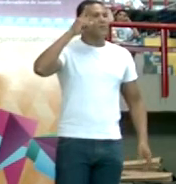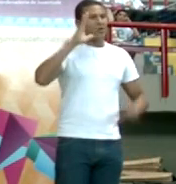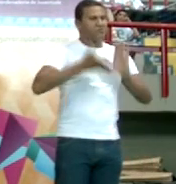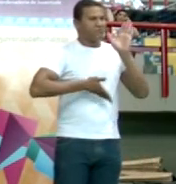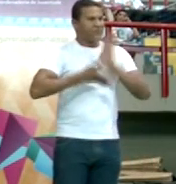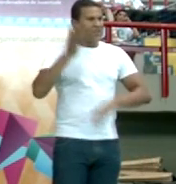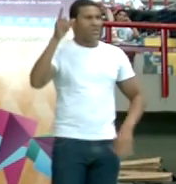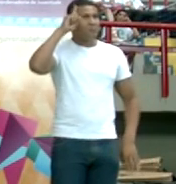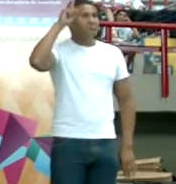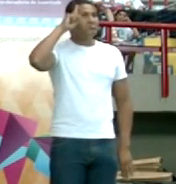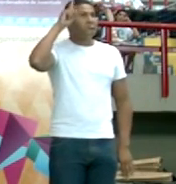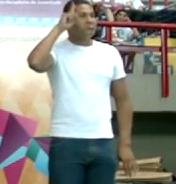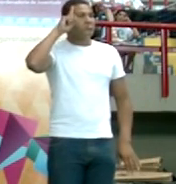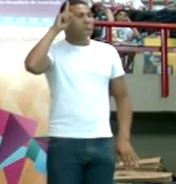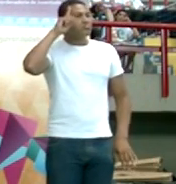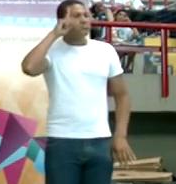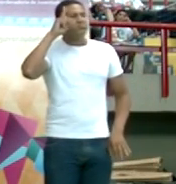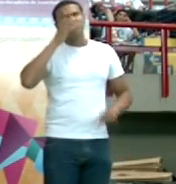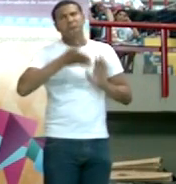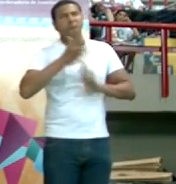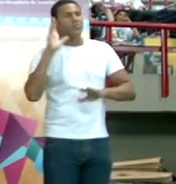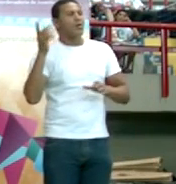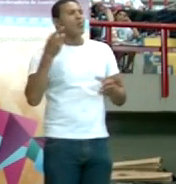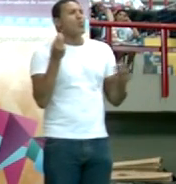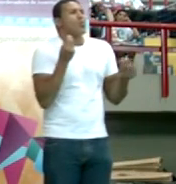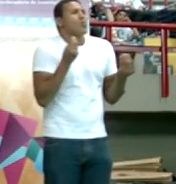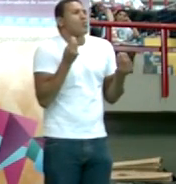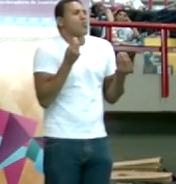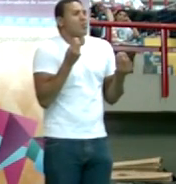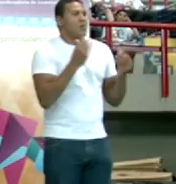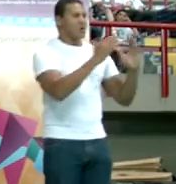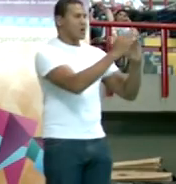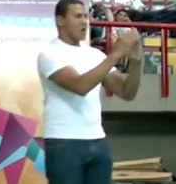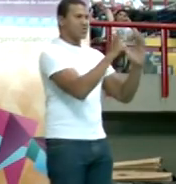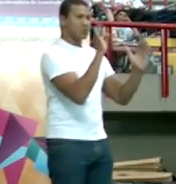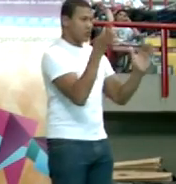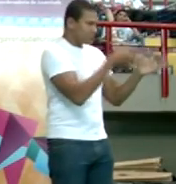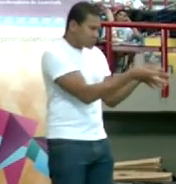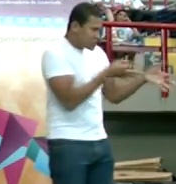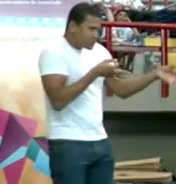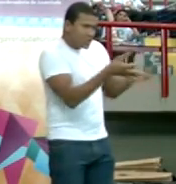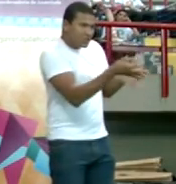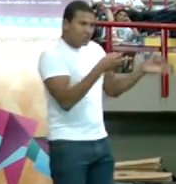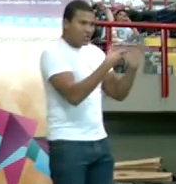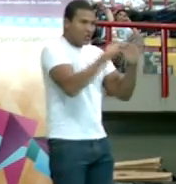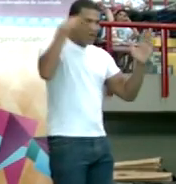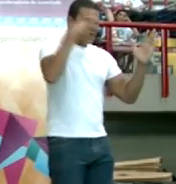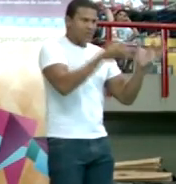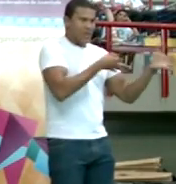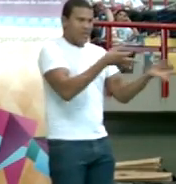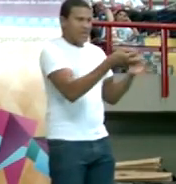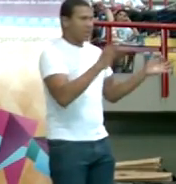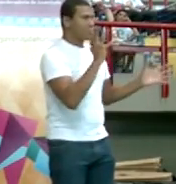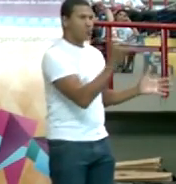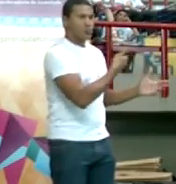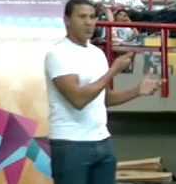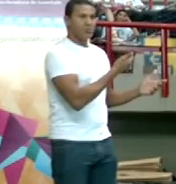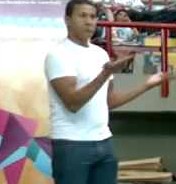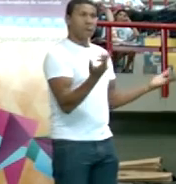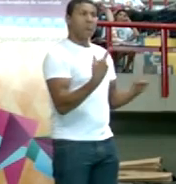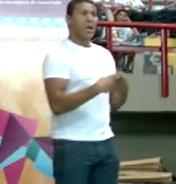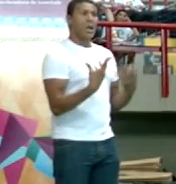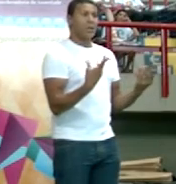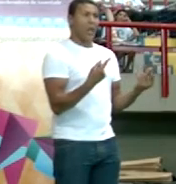da tomada, para gastar menos energia. Entenderam ou não? Entenderam, pessoal? Agora, se